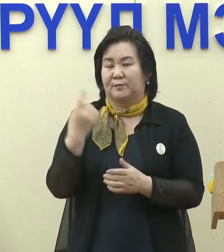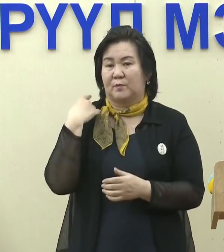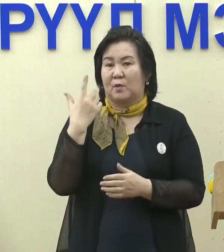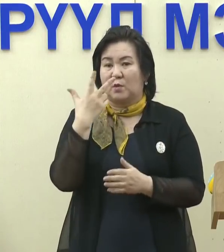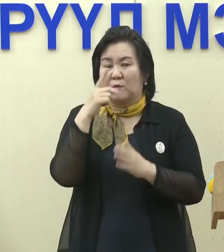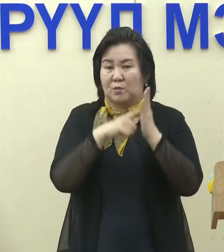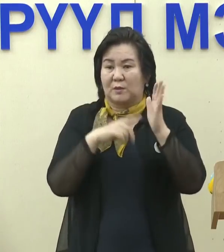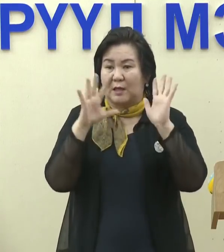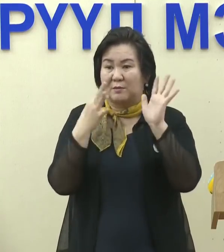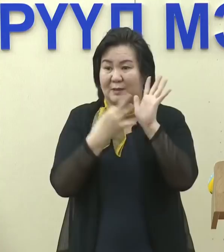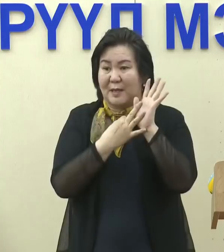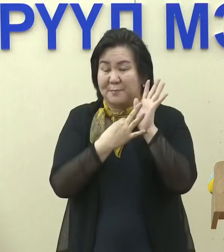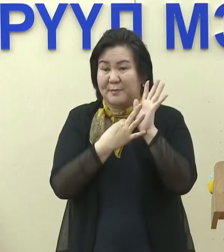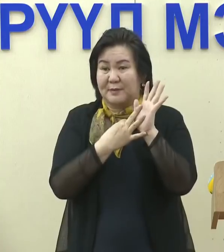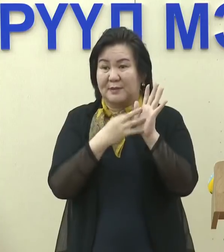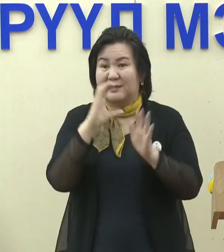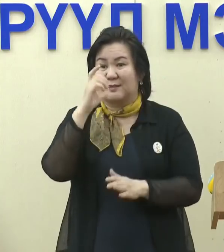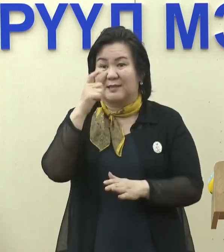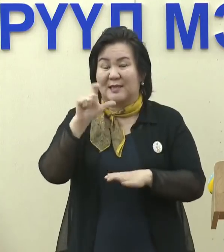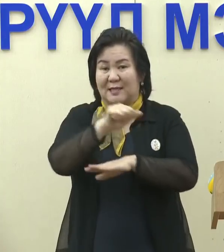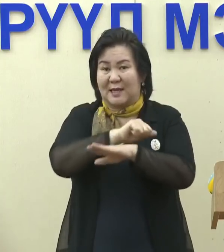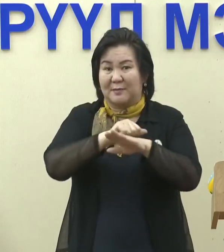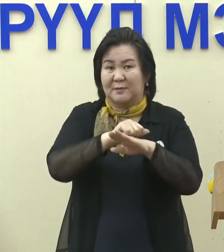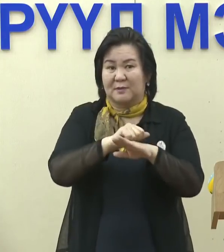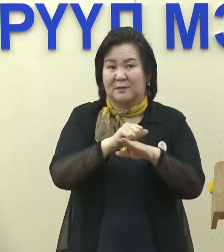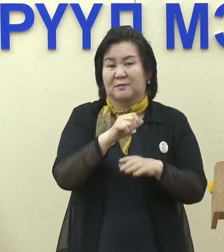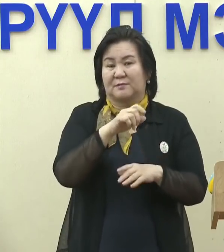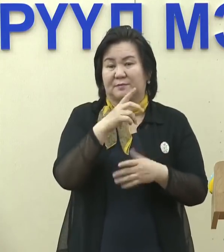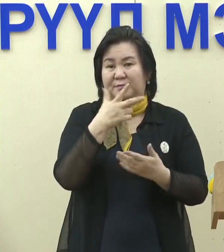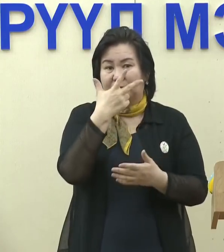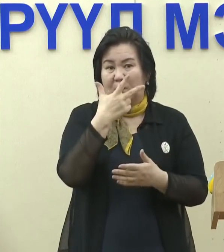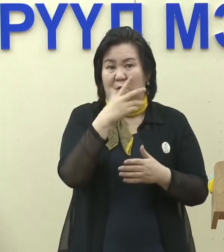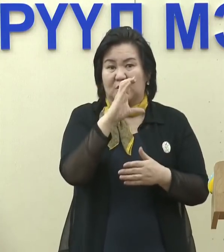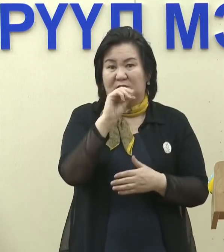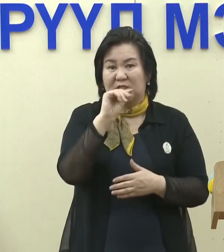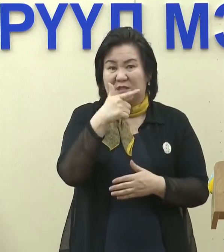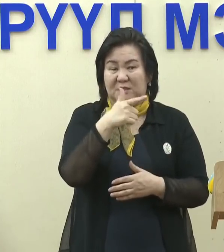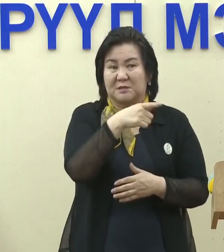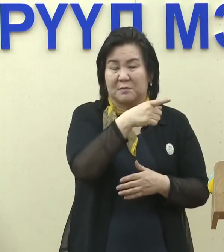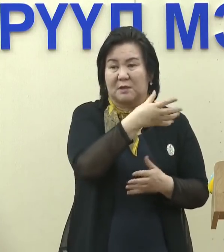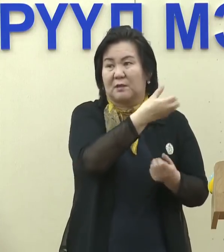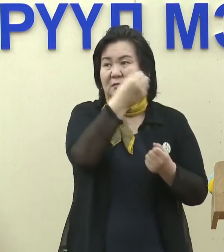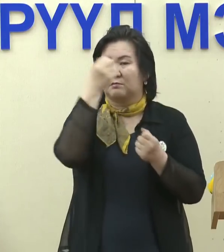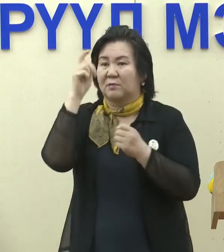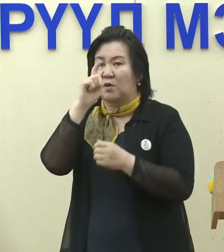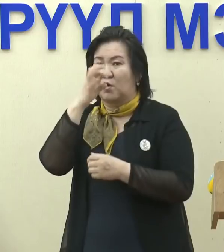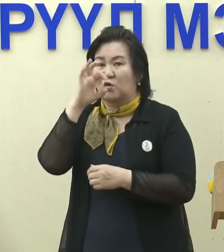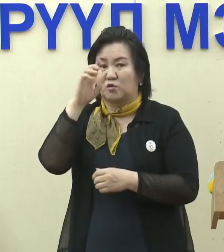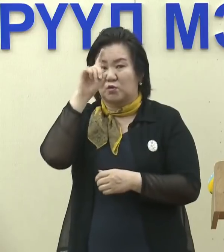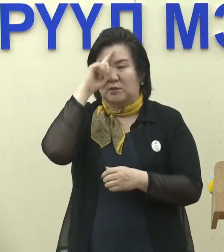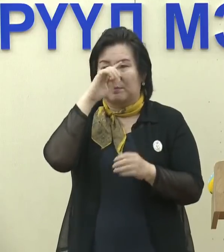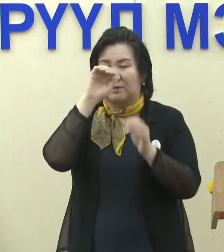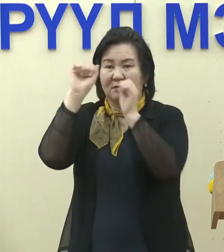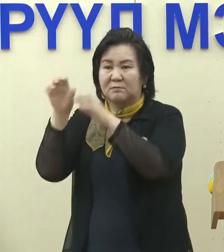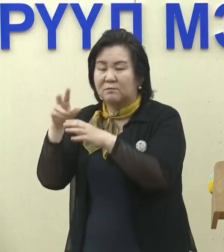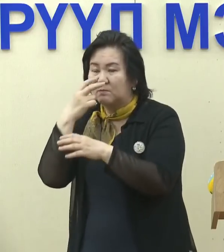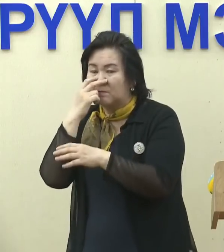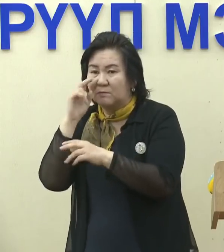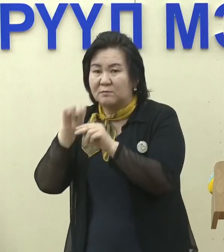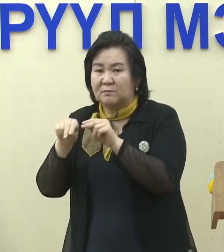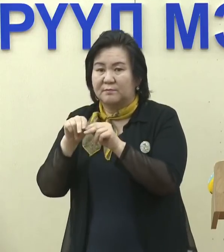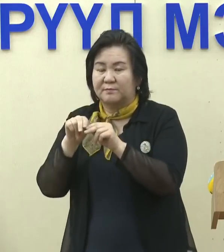сарын 18-нд Сэлэнгэ аймагт нэг гурван сэжигтэй тохиолдол тусгаарлагдсан. Халдвар түвшин судлын төвд